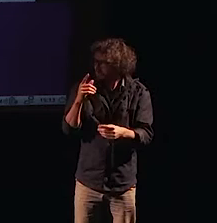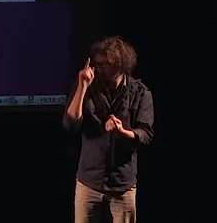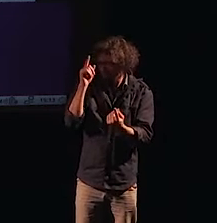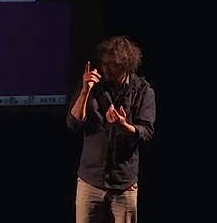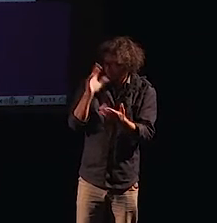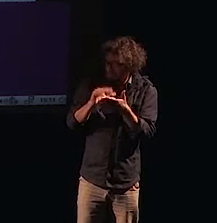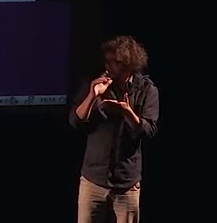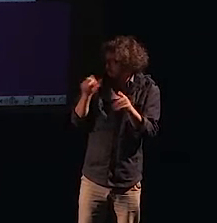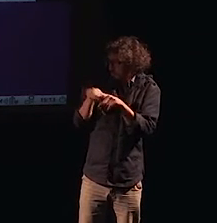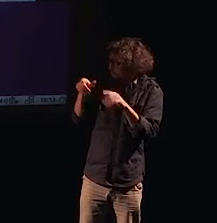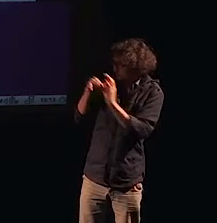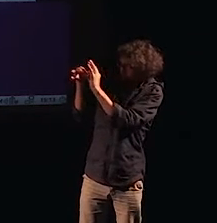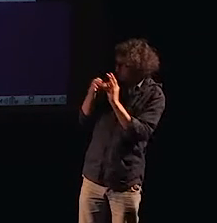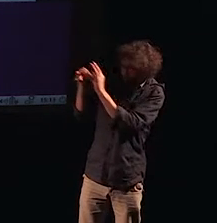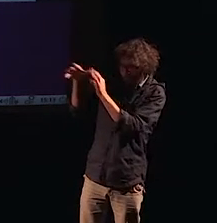panoptique.